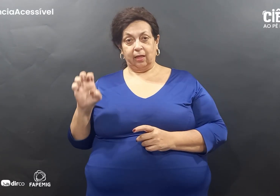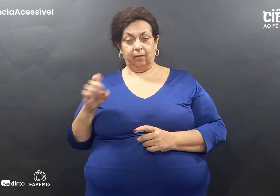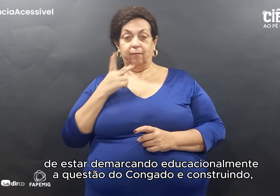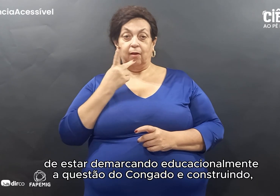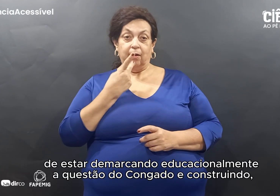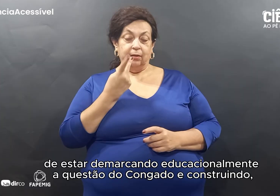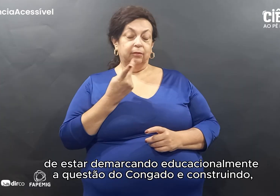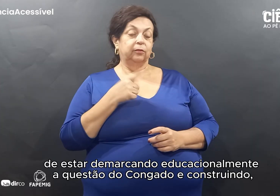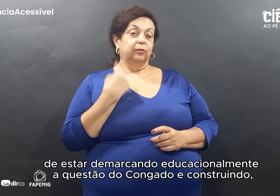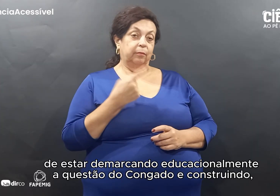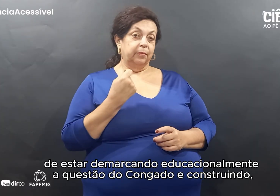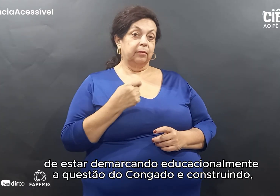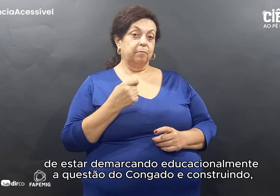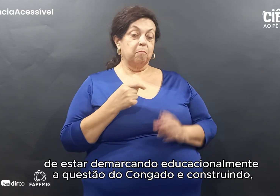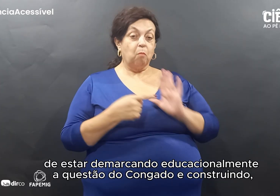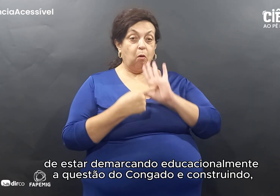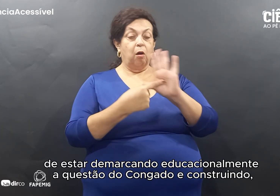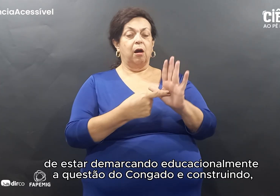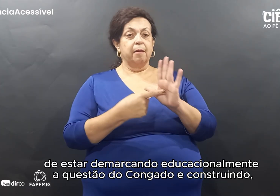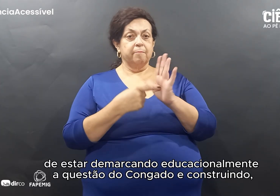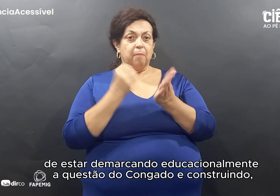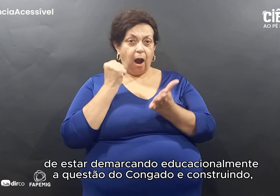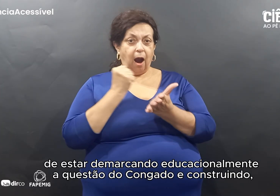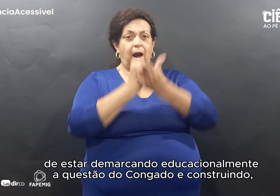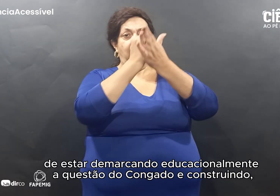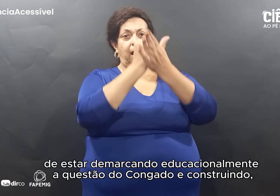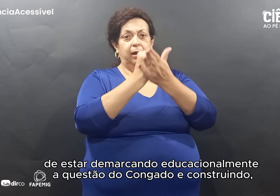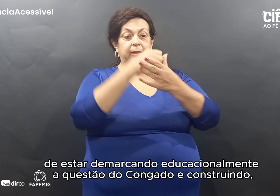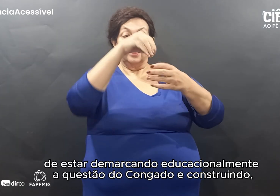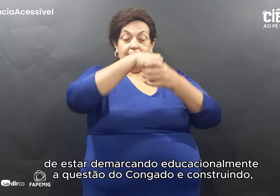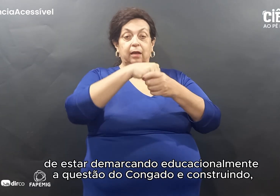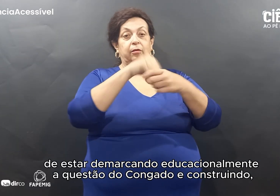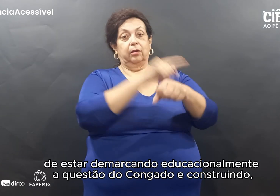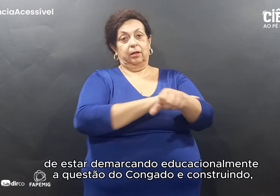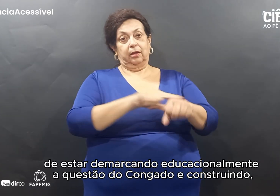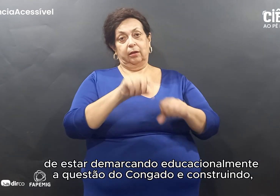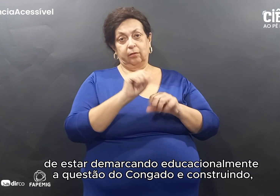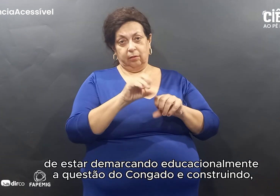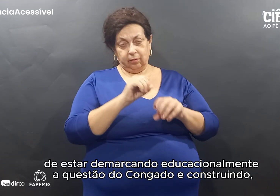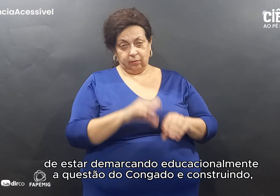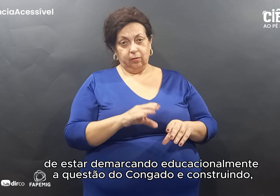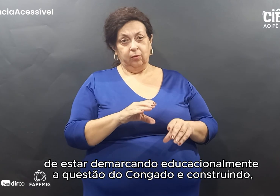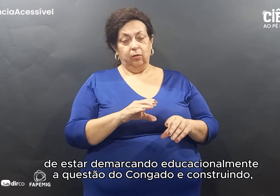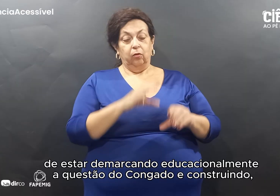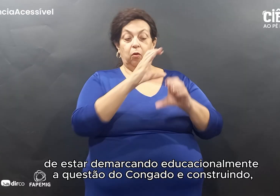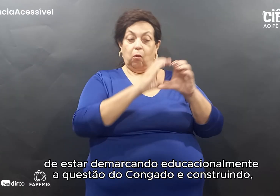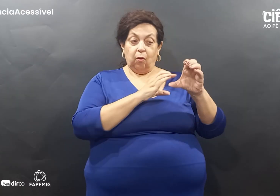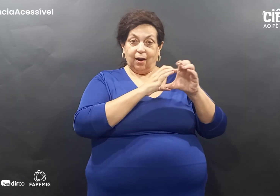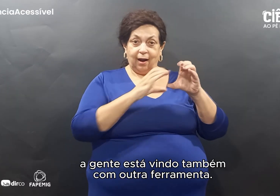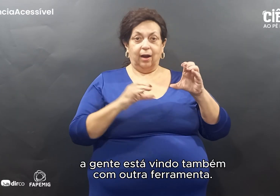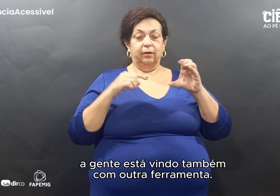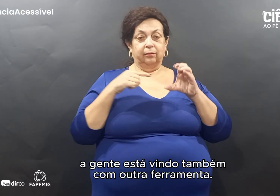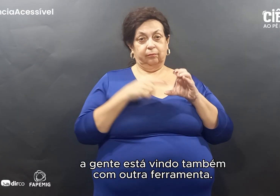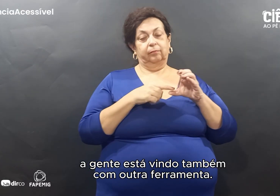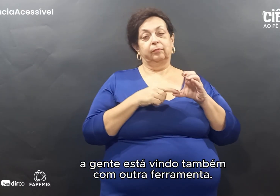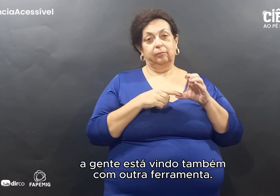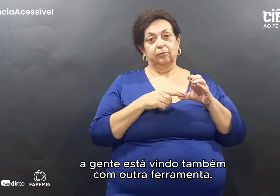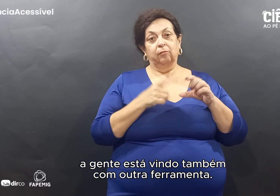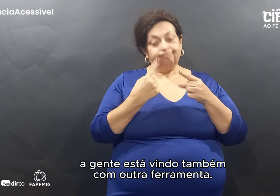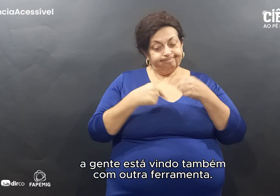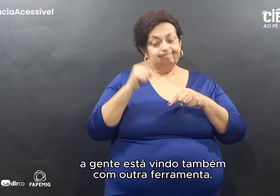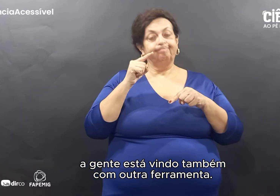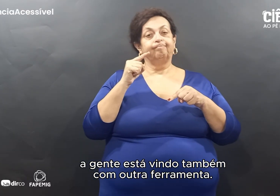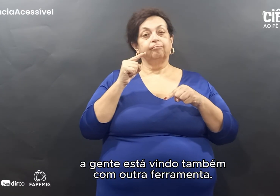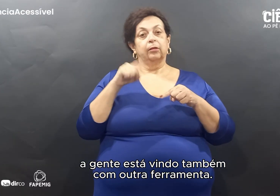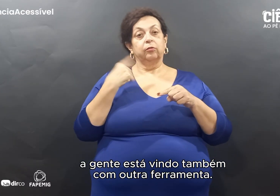questão de estar demarcando educacionalmente a questão do Congado e construindo, a gente está vindo também